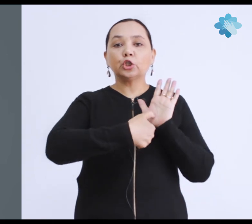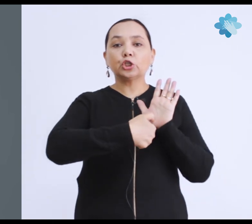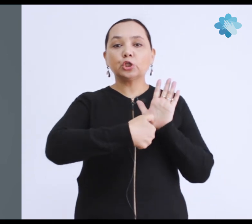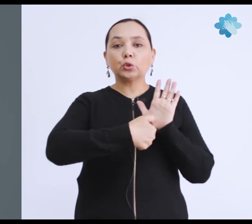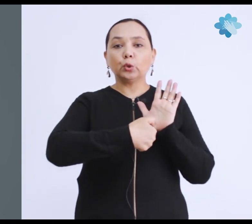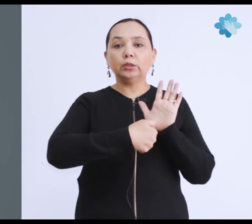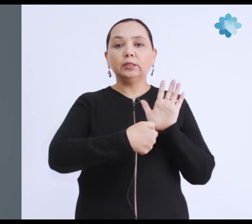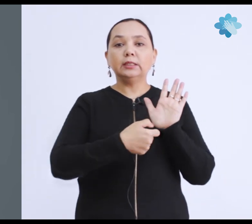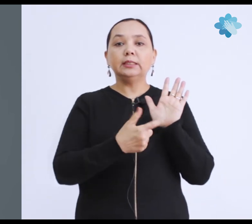600,